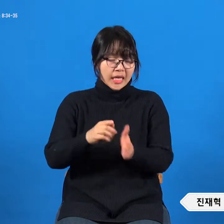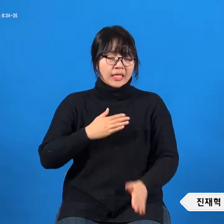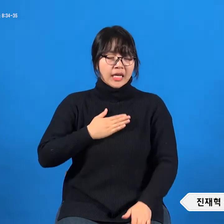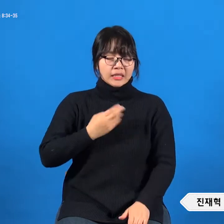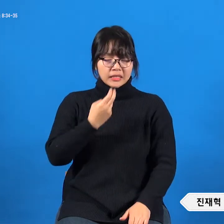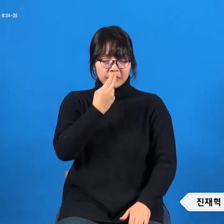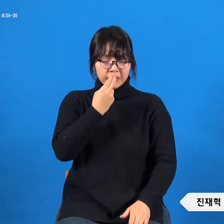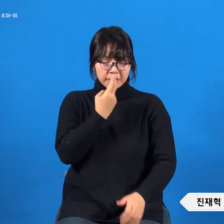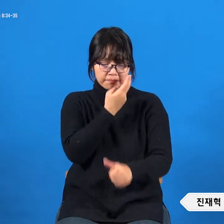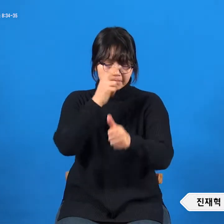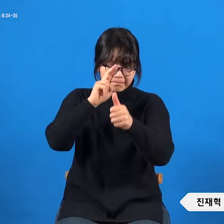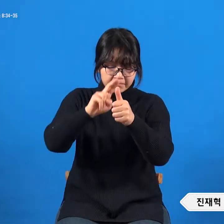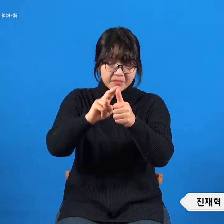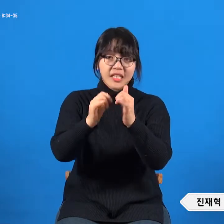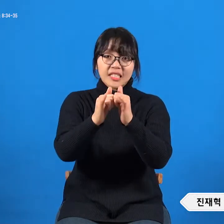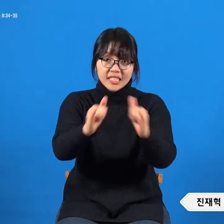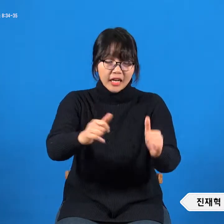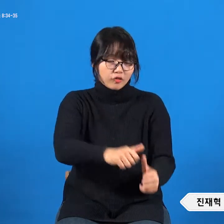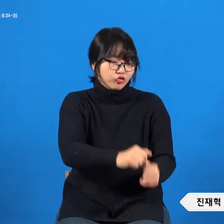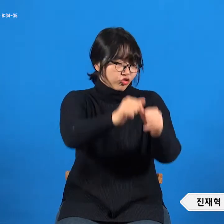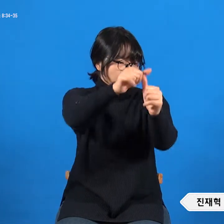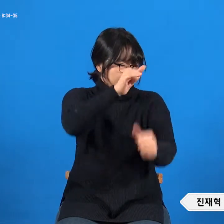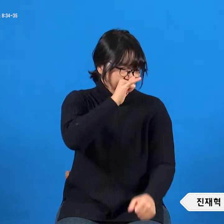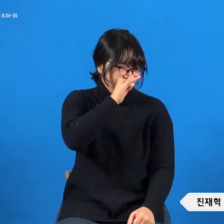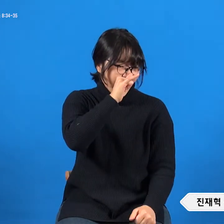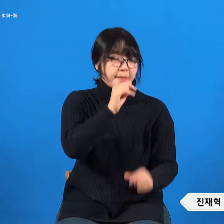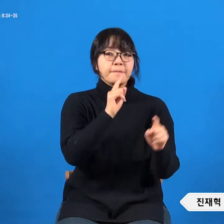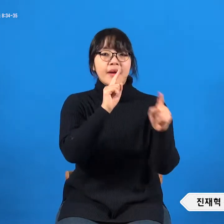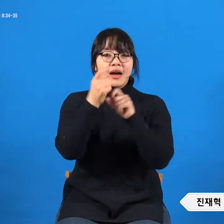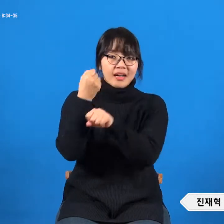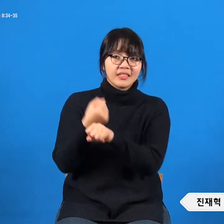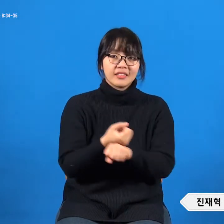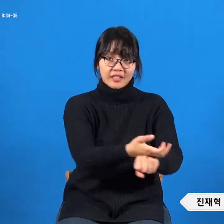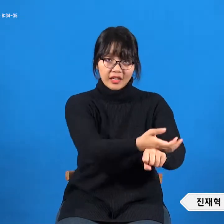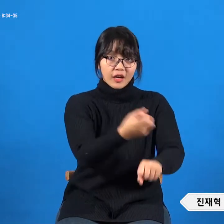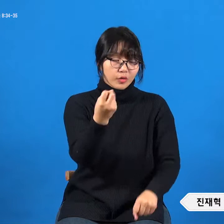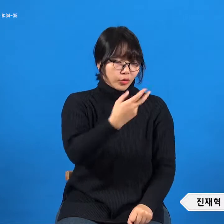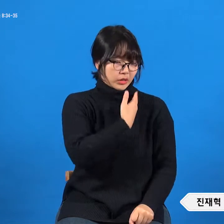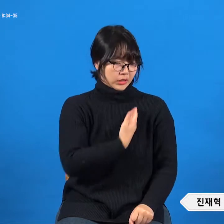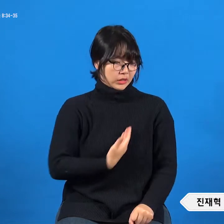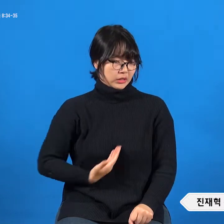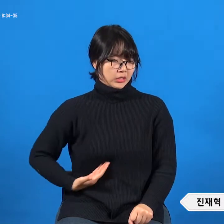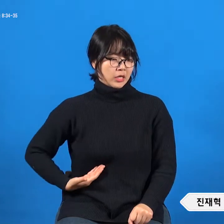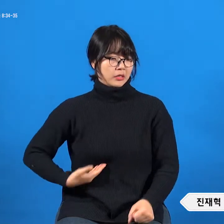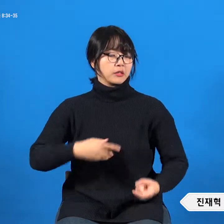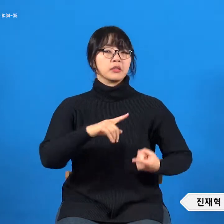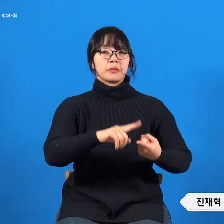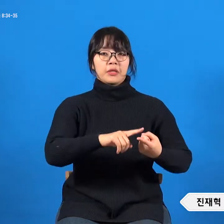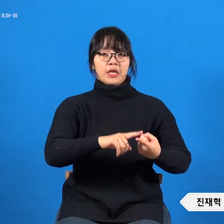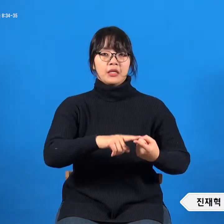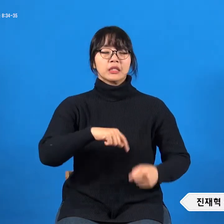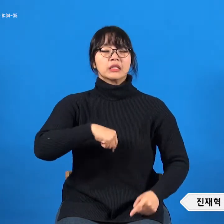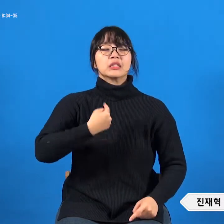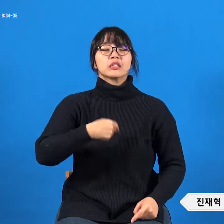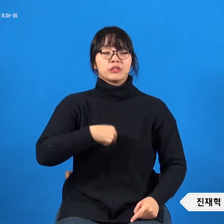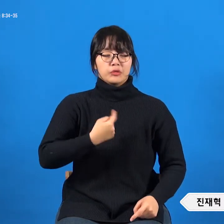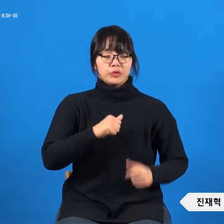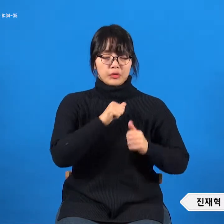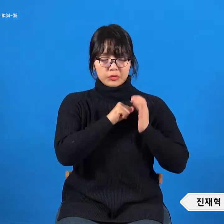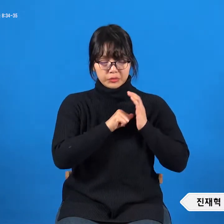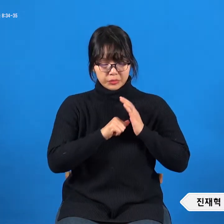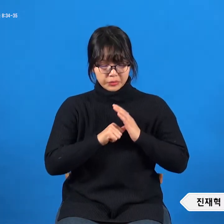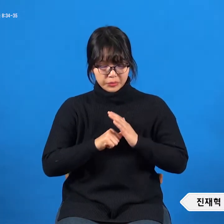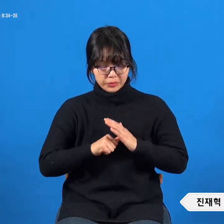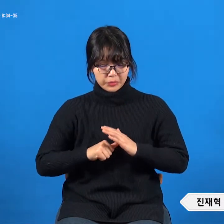잃으면 구원을 얻으리라 라고 말씀하시며, 그리스도의 제자로 나를 죽이는 삶, 내가